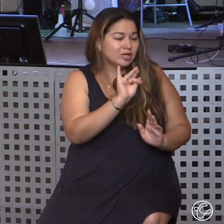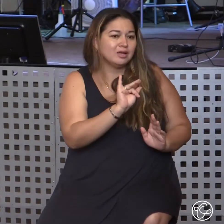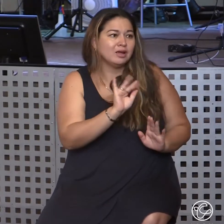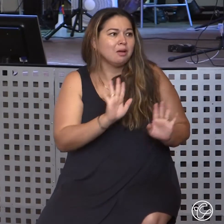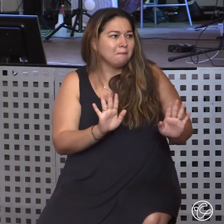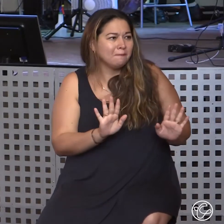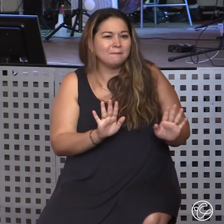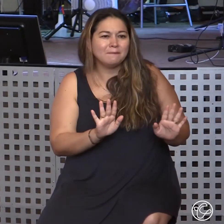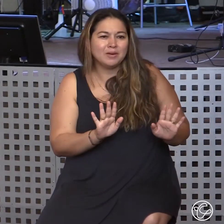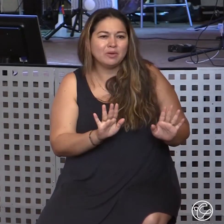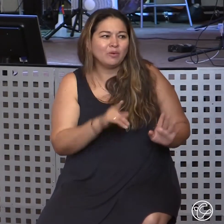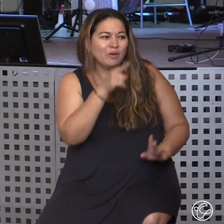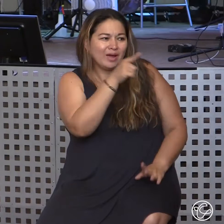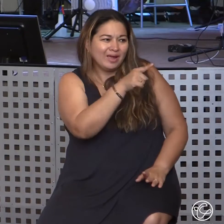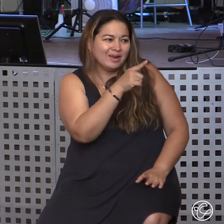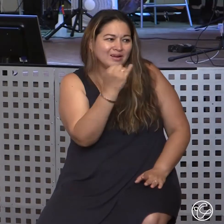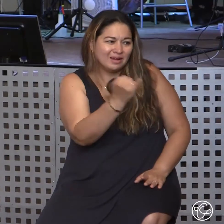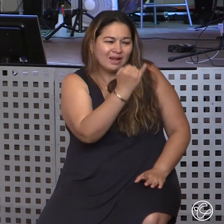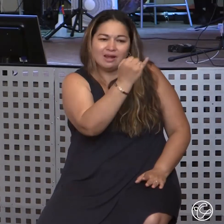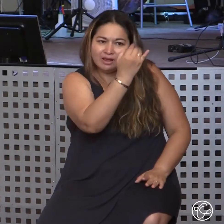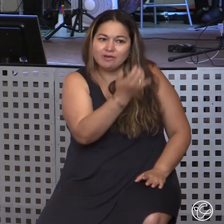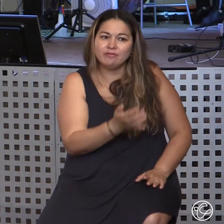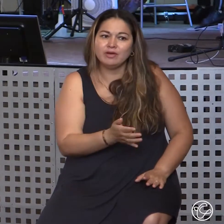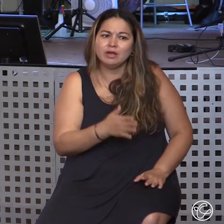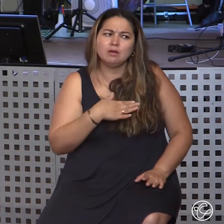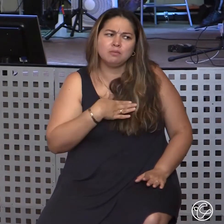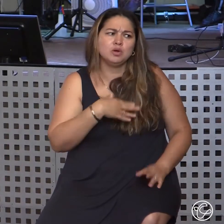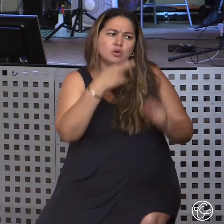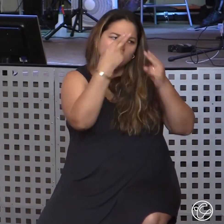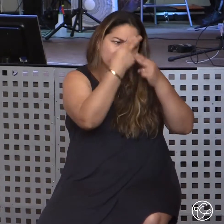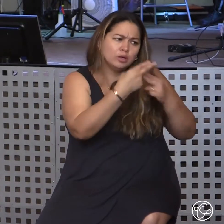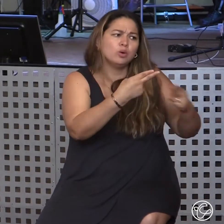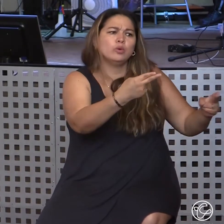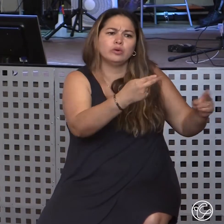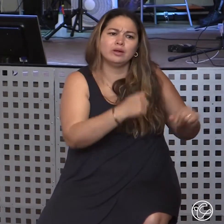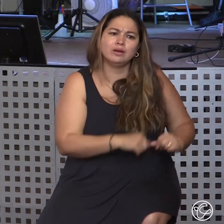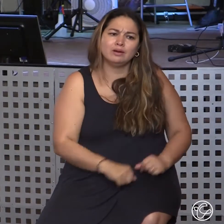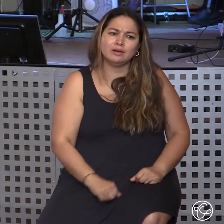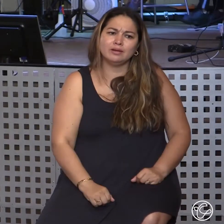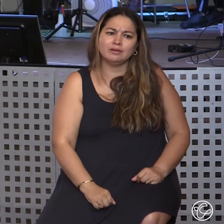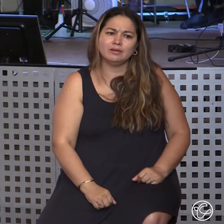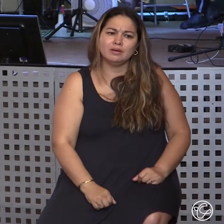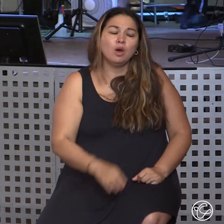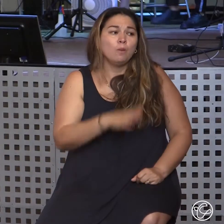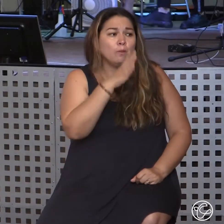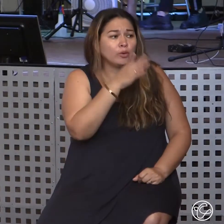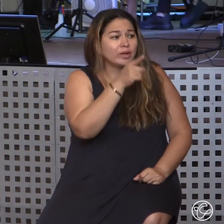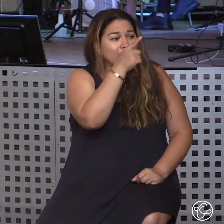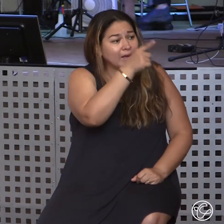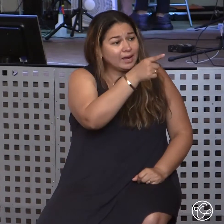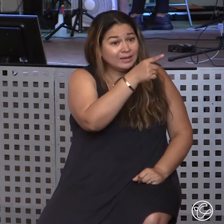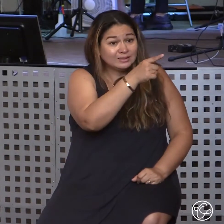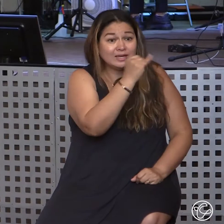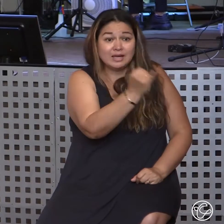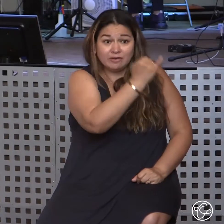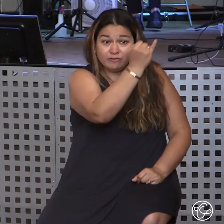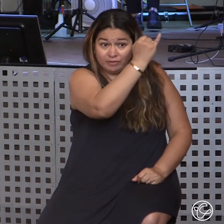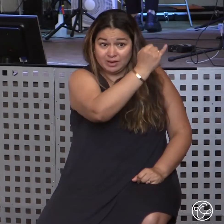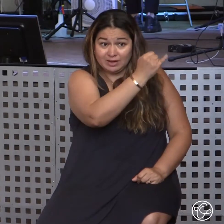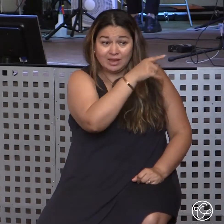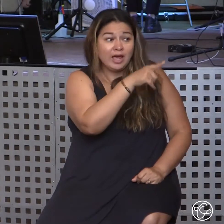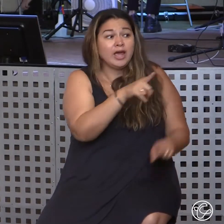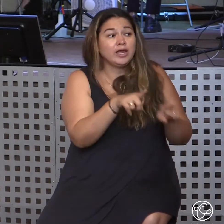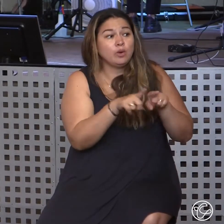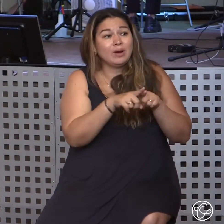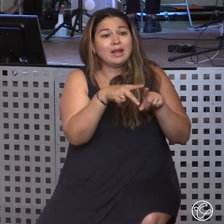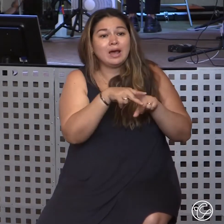pudo ver en este hombre, no, este hombre es un instrumento de Dios,